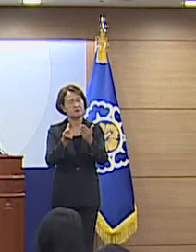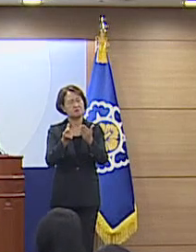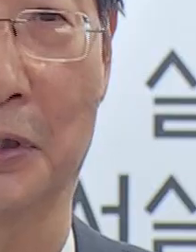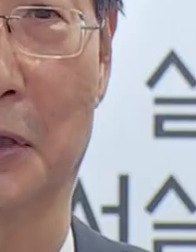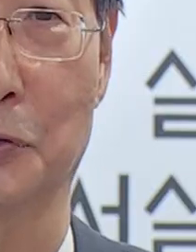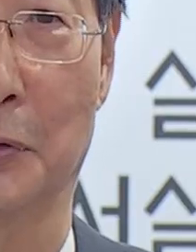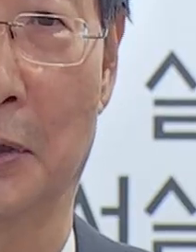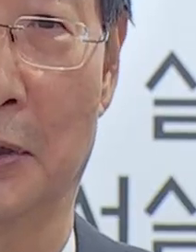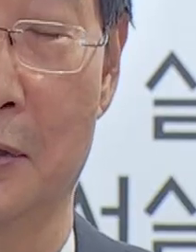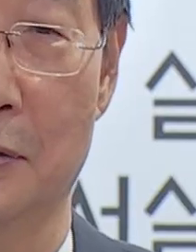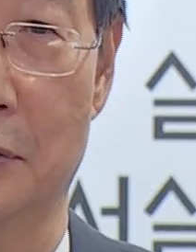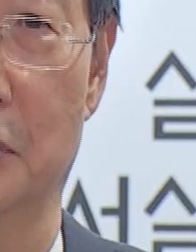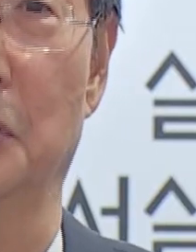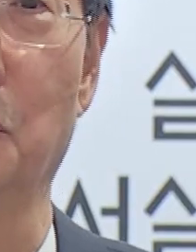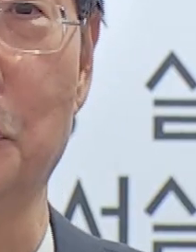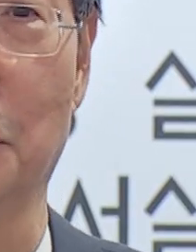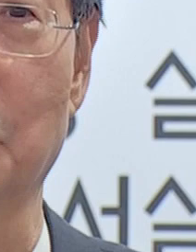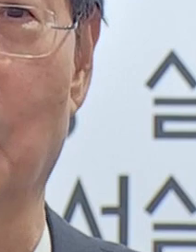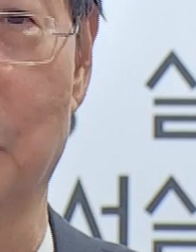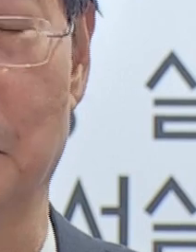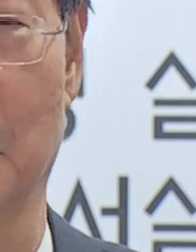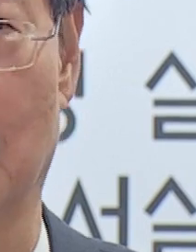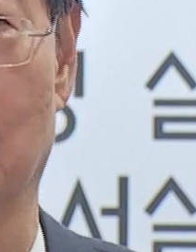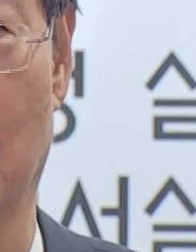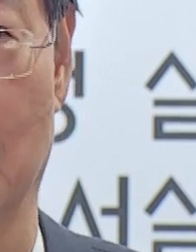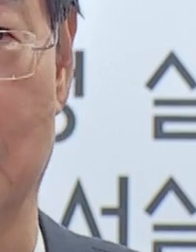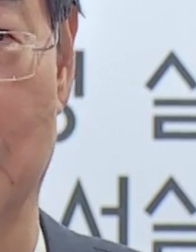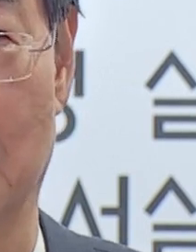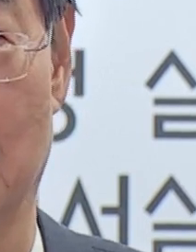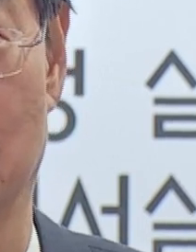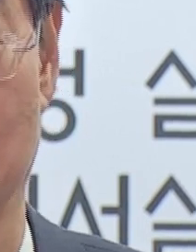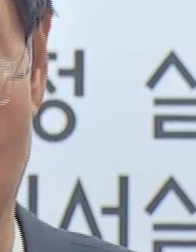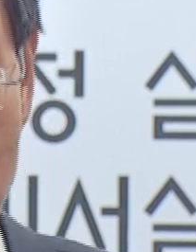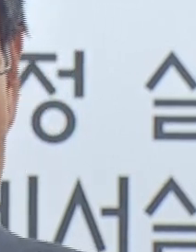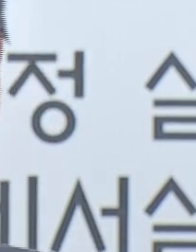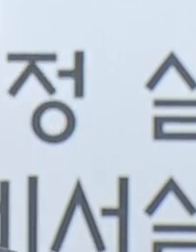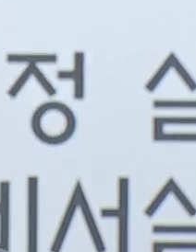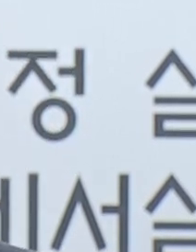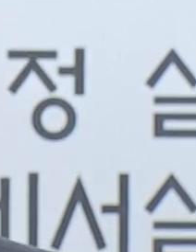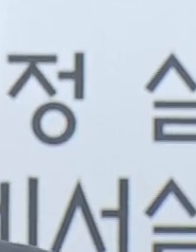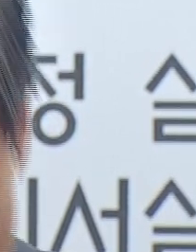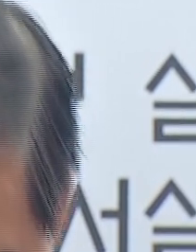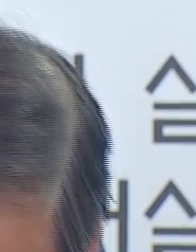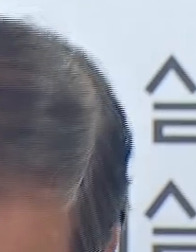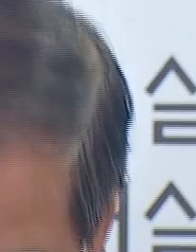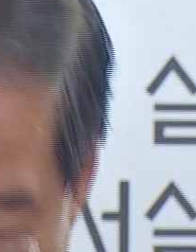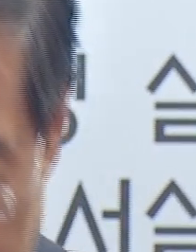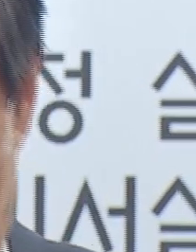부탁드리고요. 저희가 아주 지겨울 정도로 브리핑을 하도록 하겠습니다. 감사합니다.